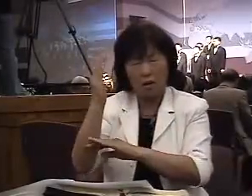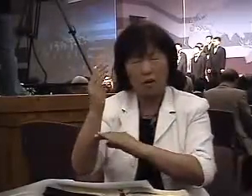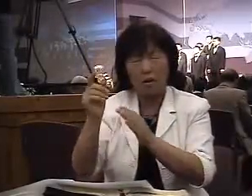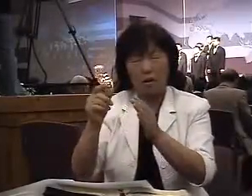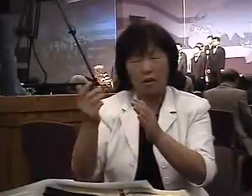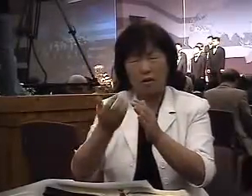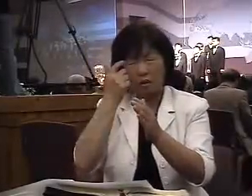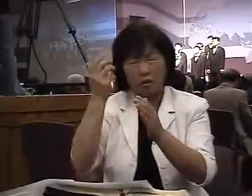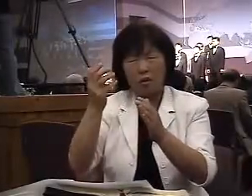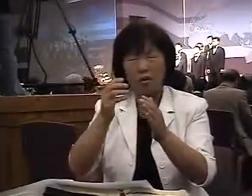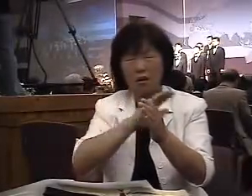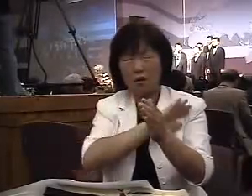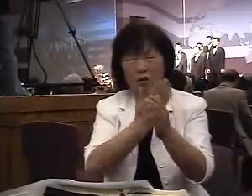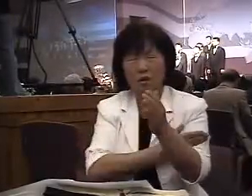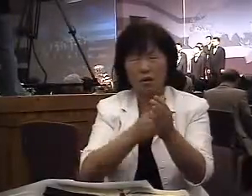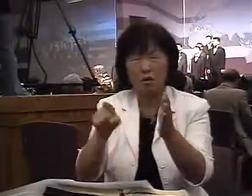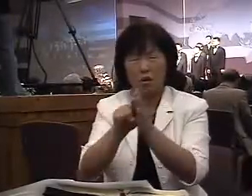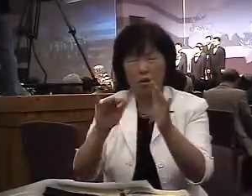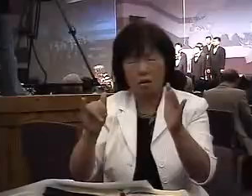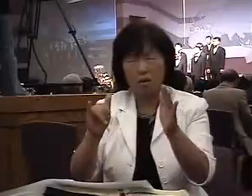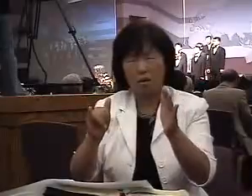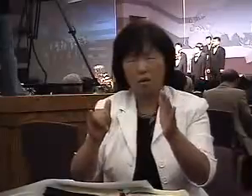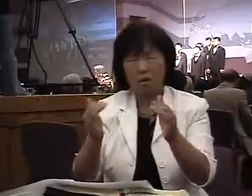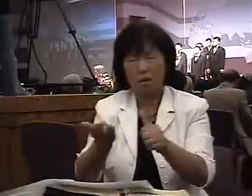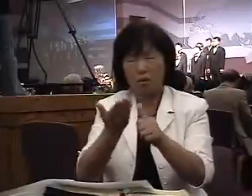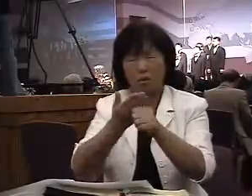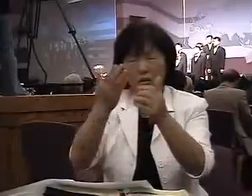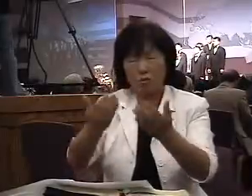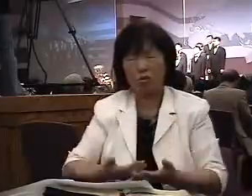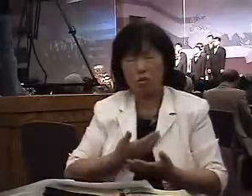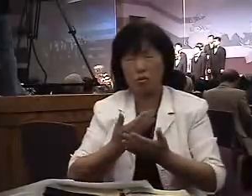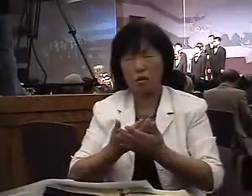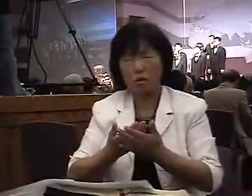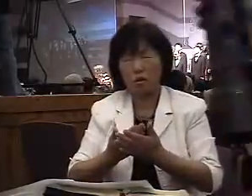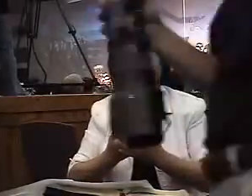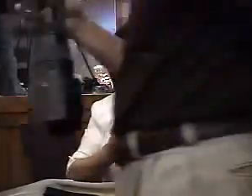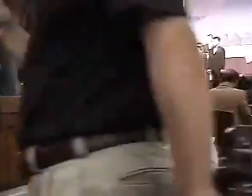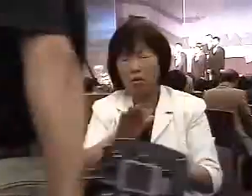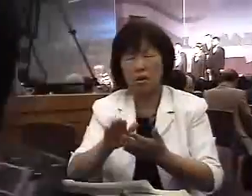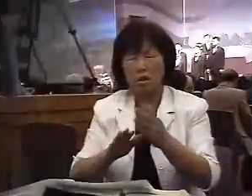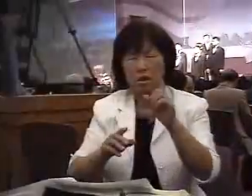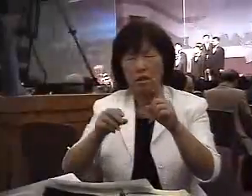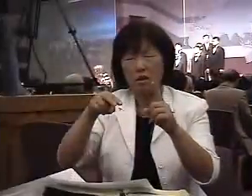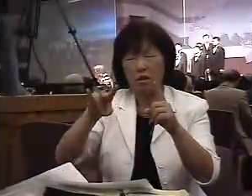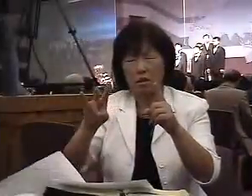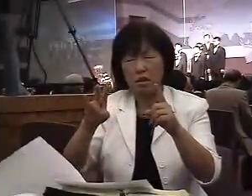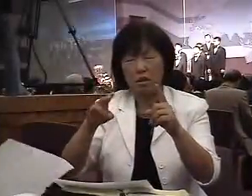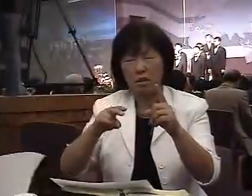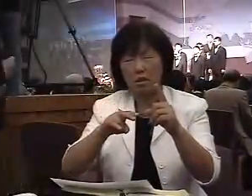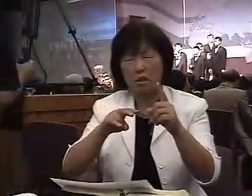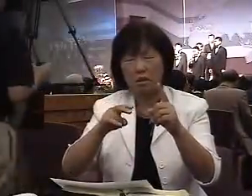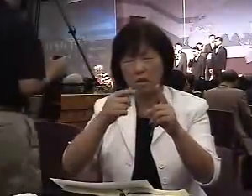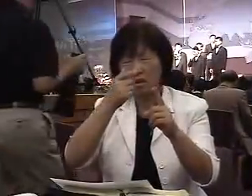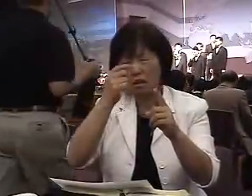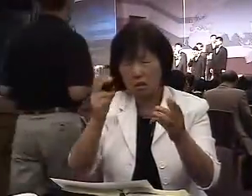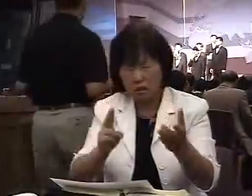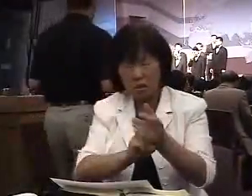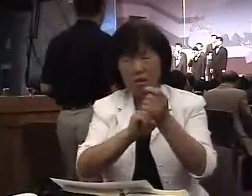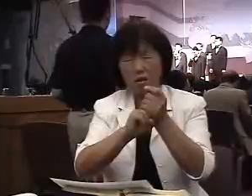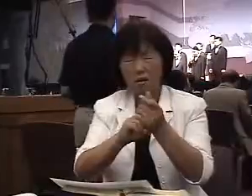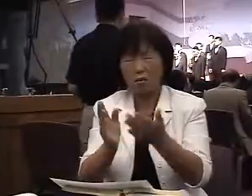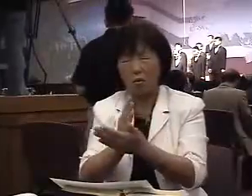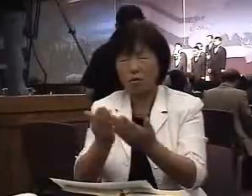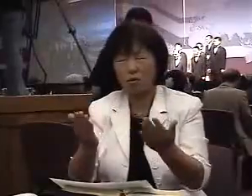백성들, 성령의 능력의 백성들로 우리 자녀들을 키워 주시옵소서. 우리 1세대들을 통하여 기적을 베푸시는 하나님,